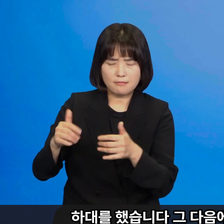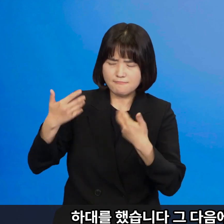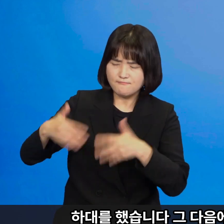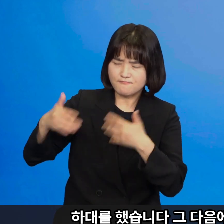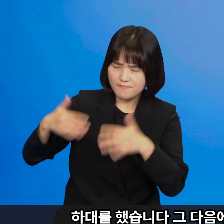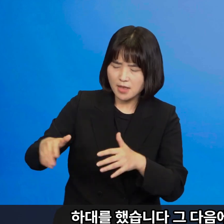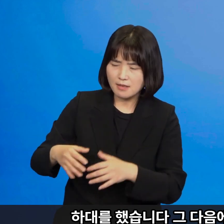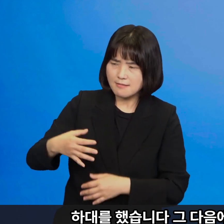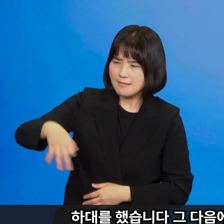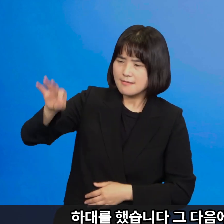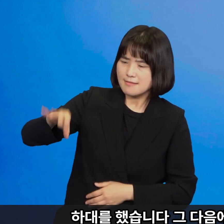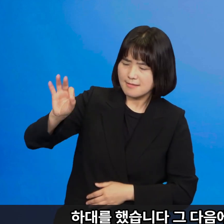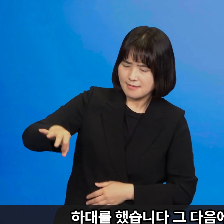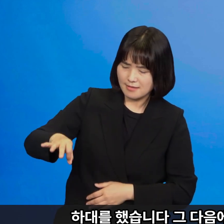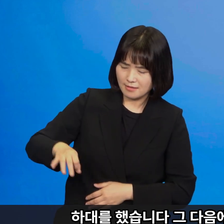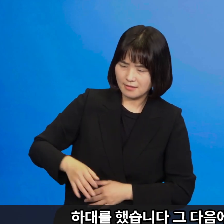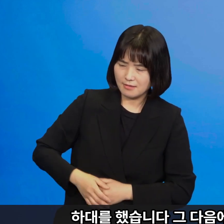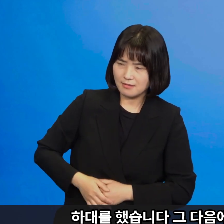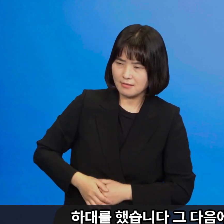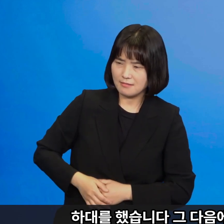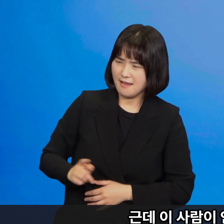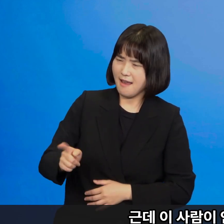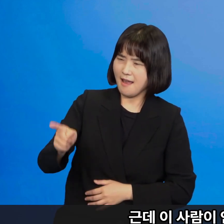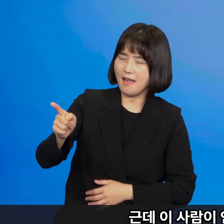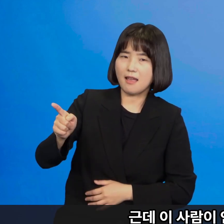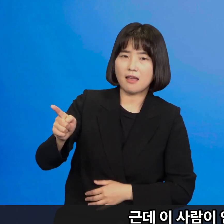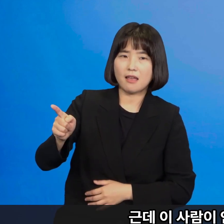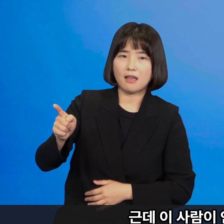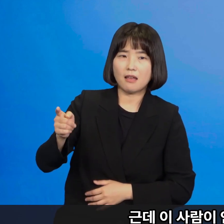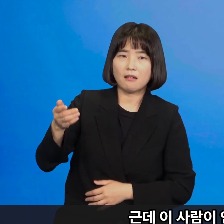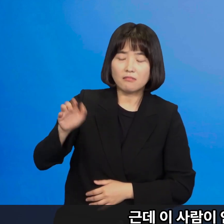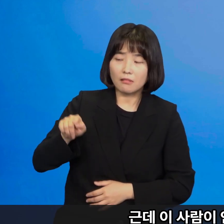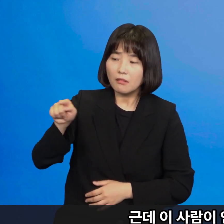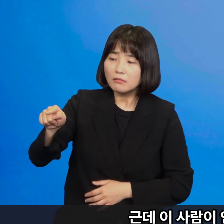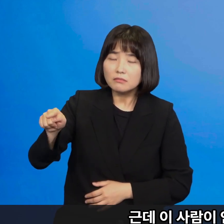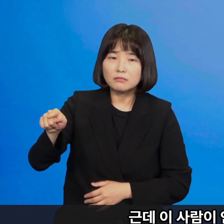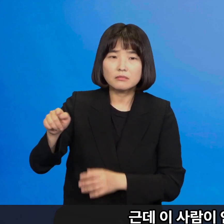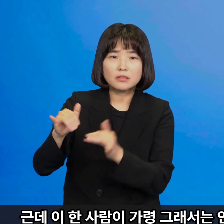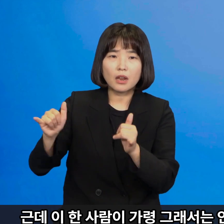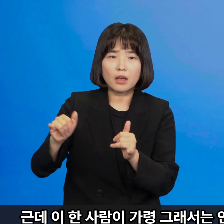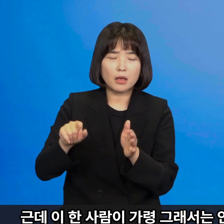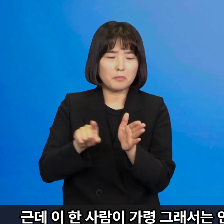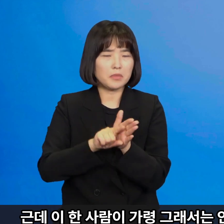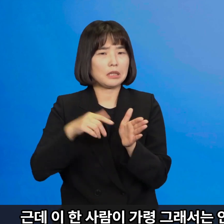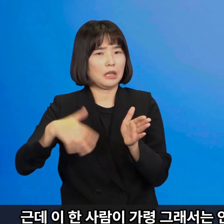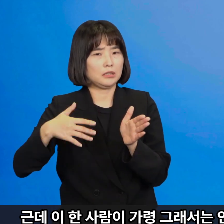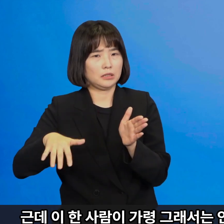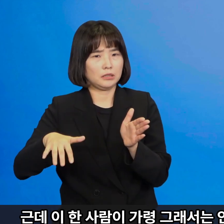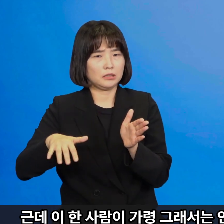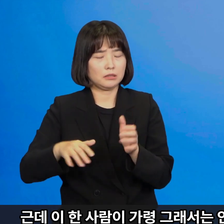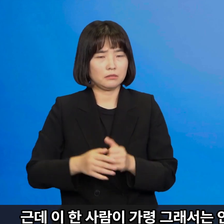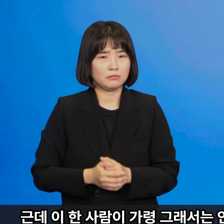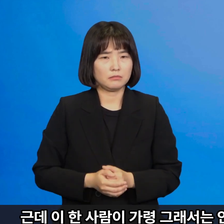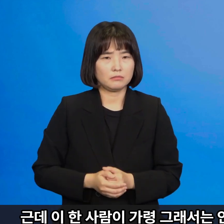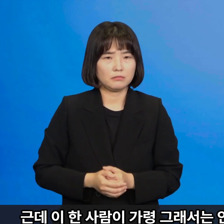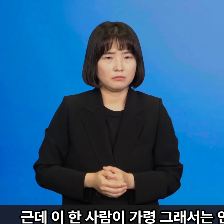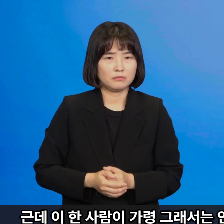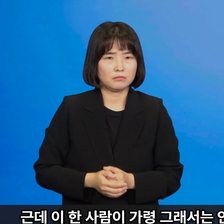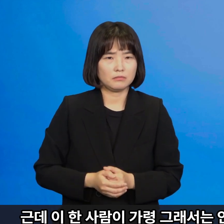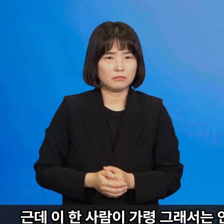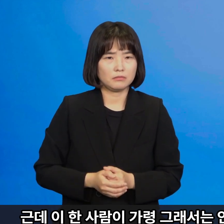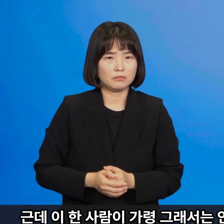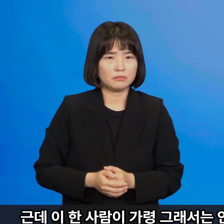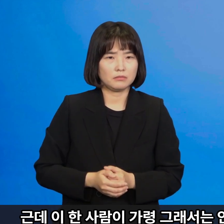그 다음에 막 폭력적인 언어를 했어요. 근데 이 사람이 안 믿는 사람이에요. 근데 이 한 사람이 가령, 그러서는 안